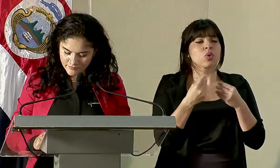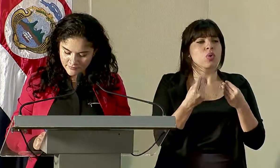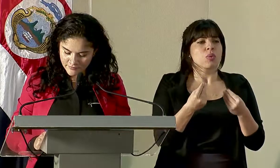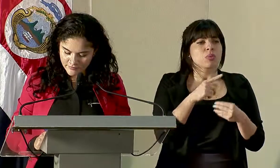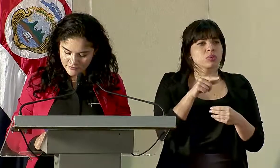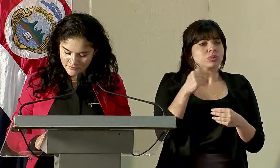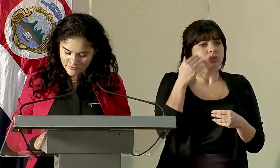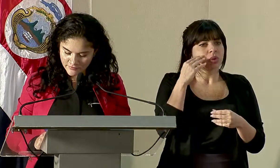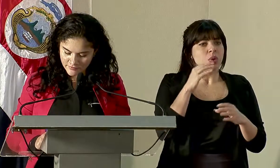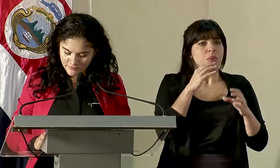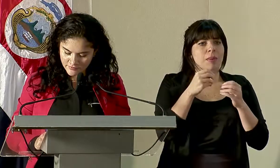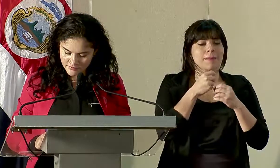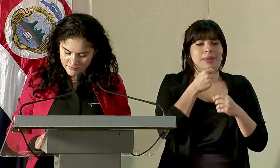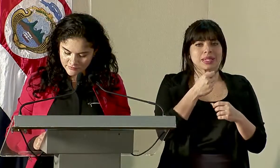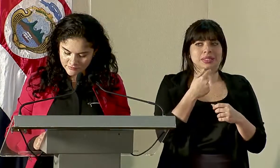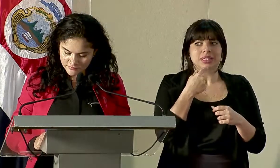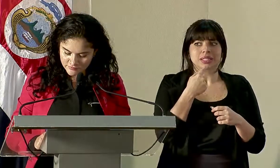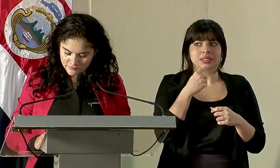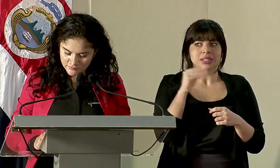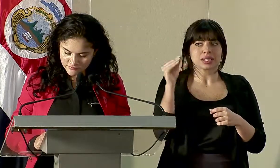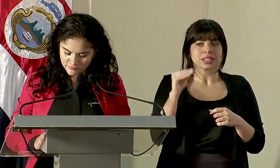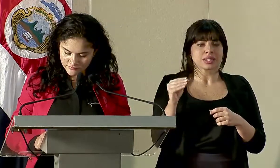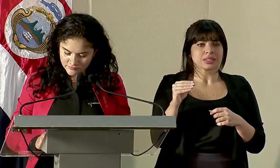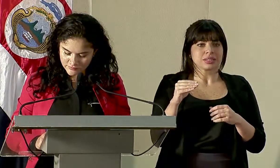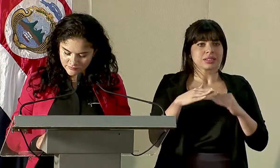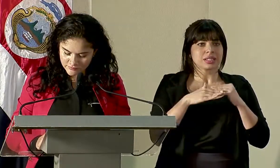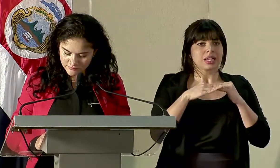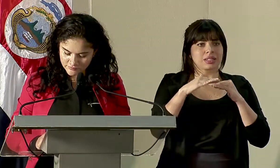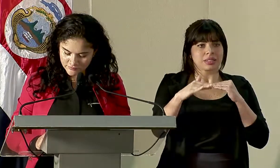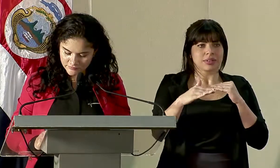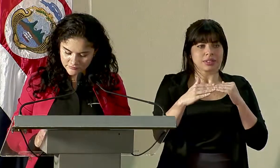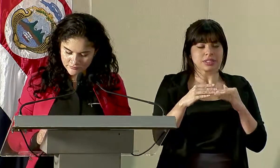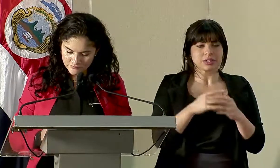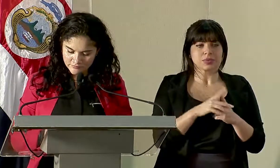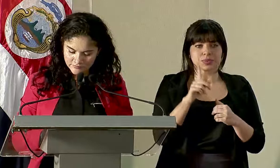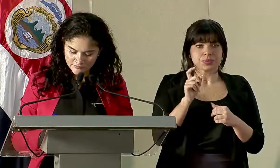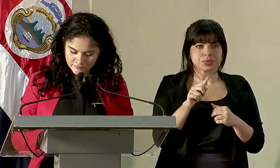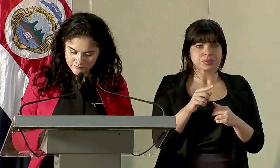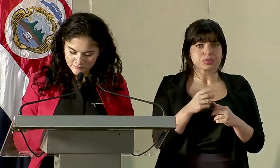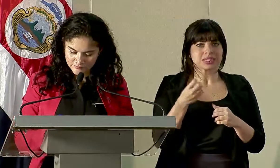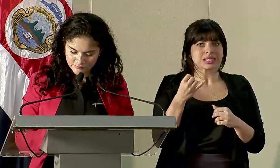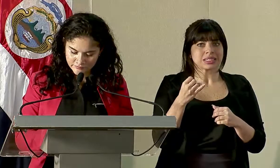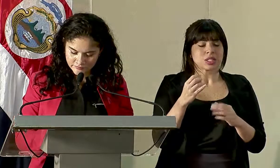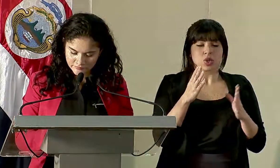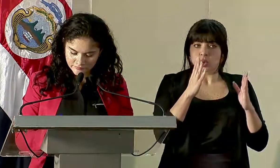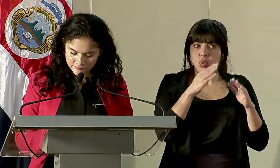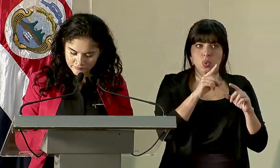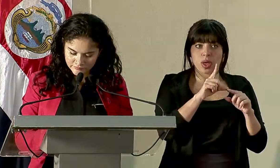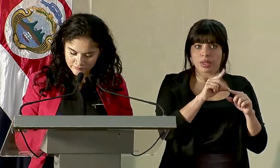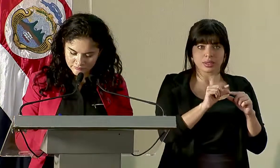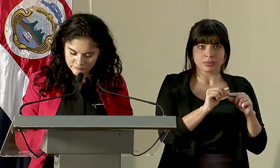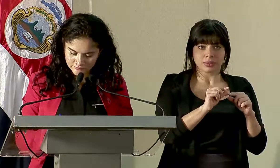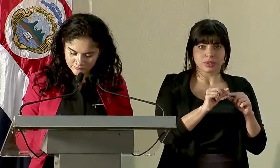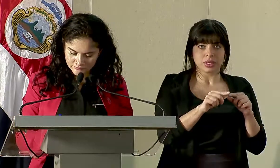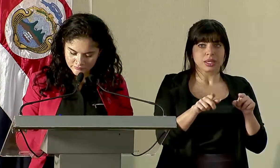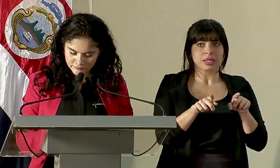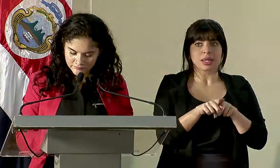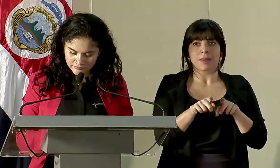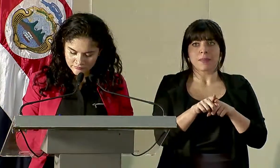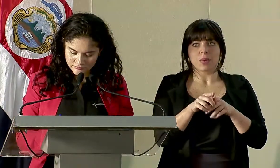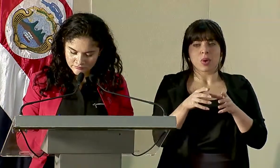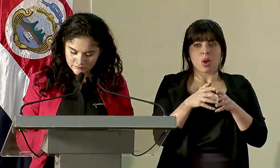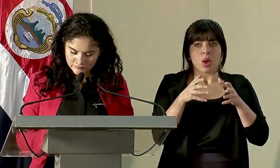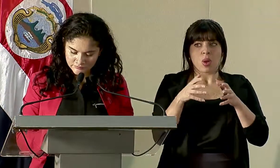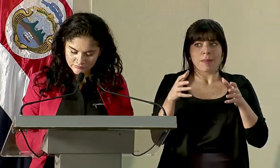salen con un comunicado de prensa diciendo que las cifras de desempleo se están estabilizando, ¿verdad? O sea, si no bien no hay una disminución, tampoco el aumento